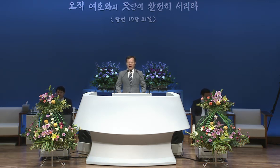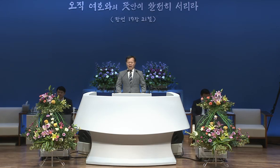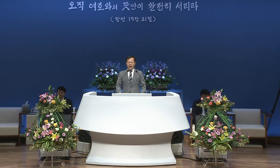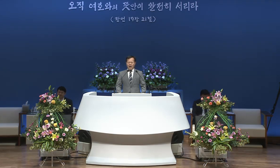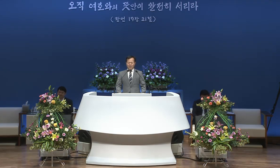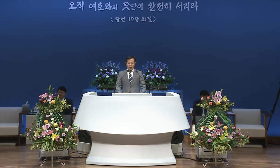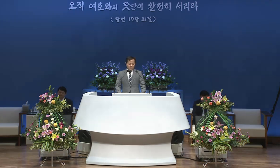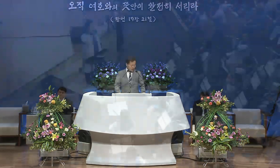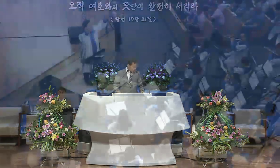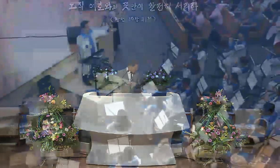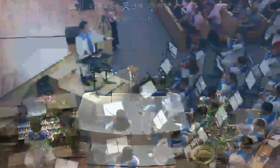아멘.